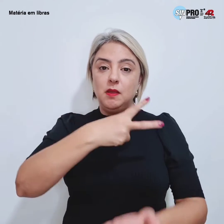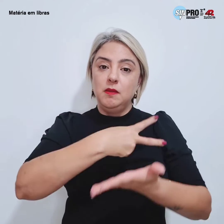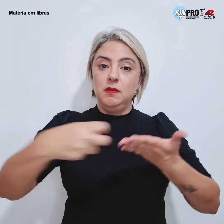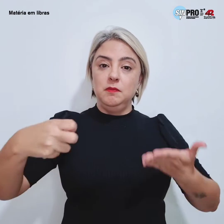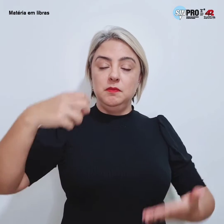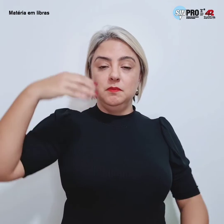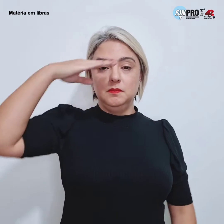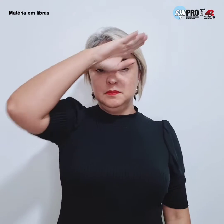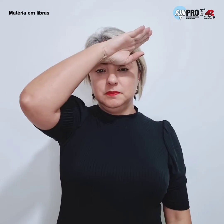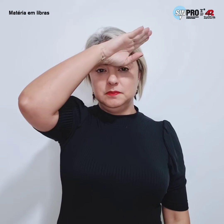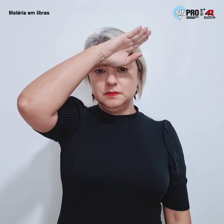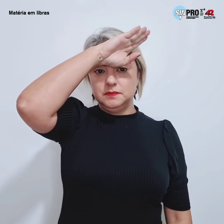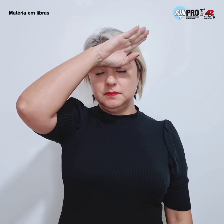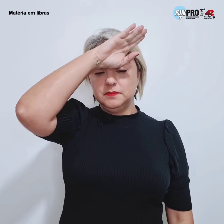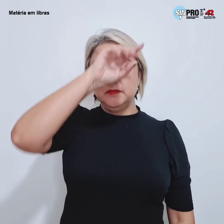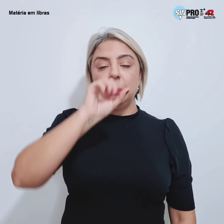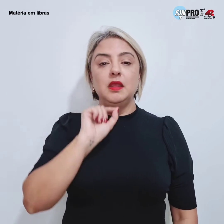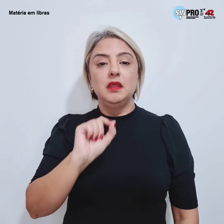Bolsonaro seriam